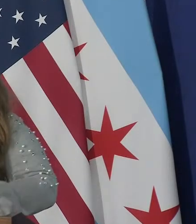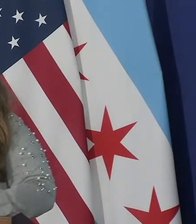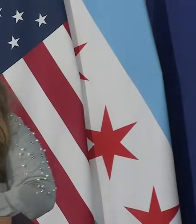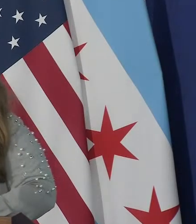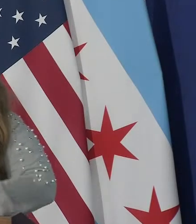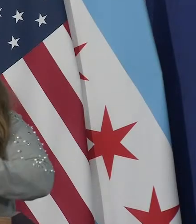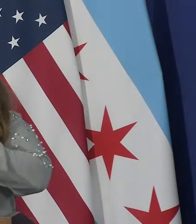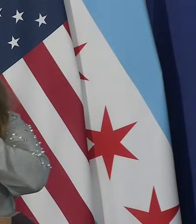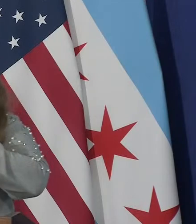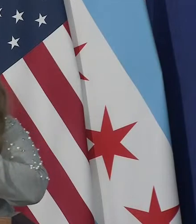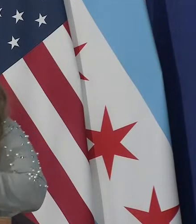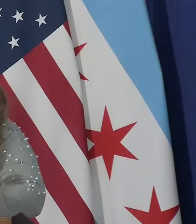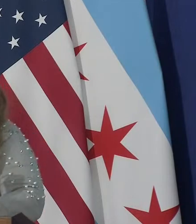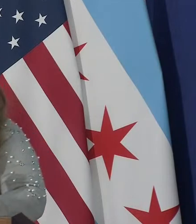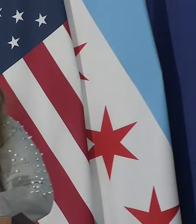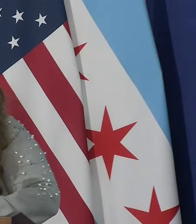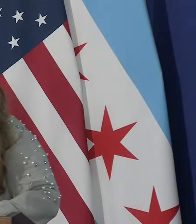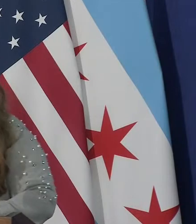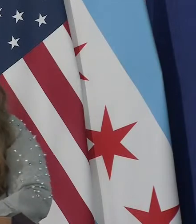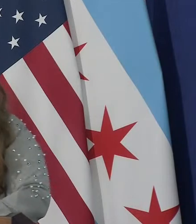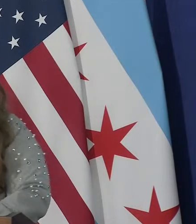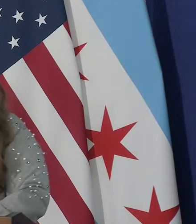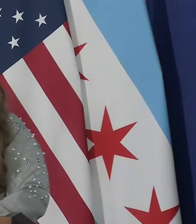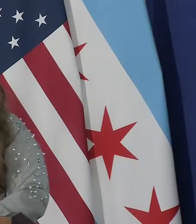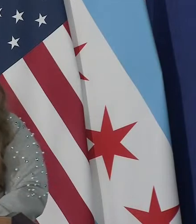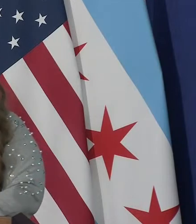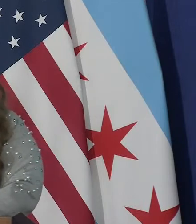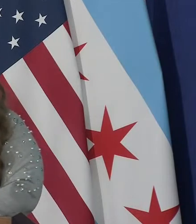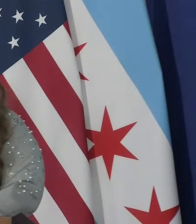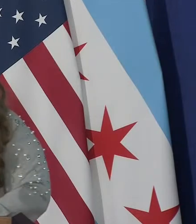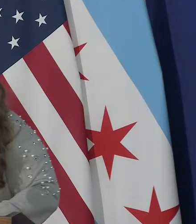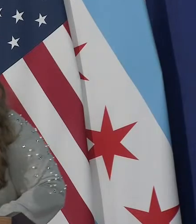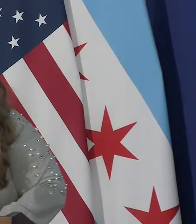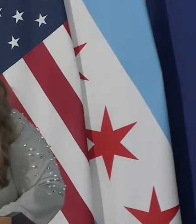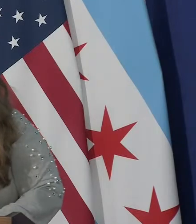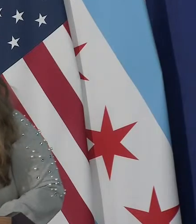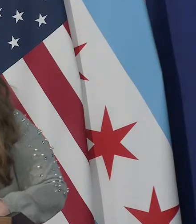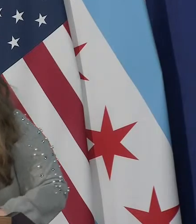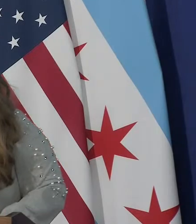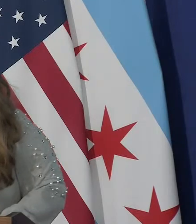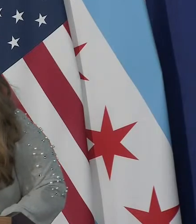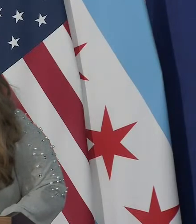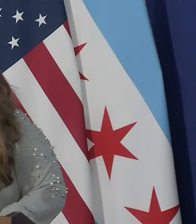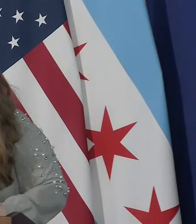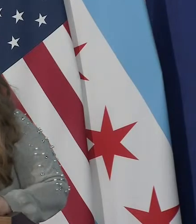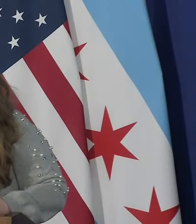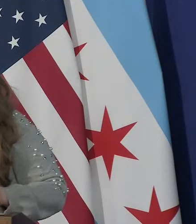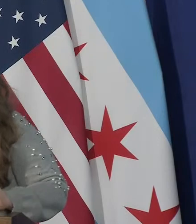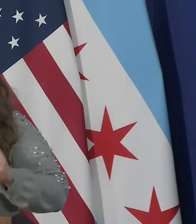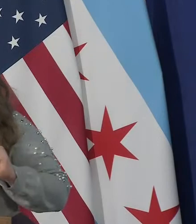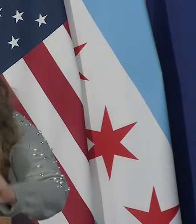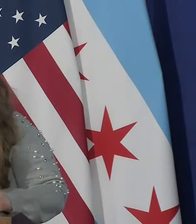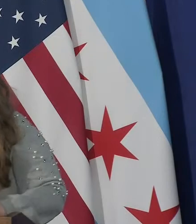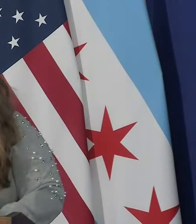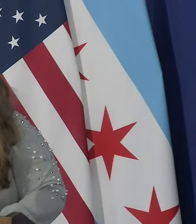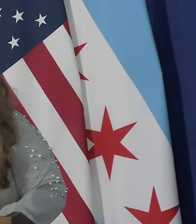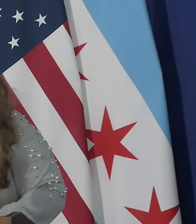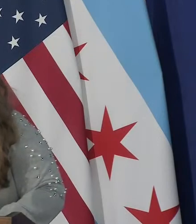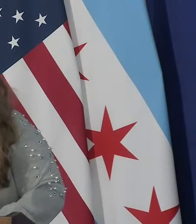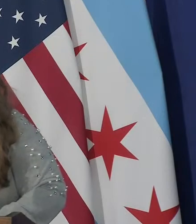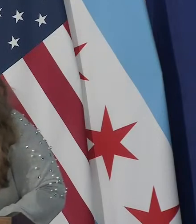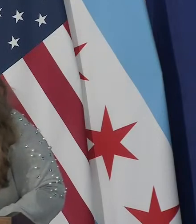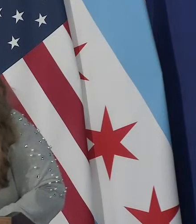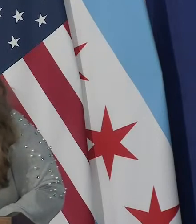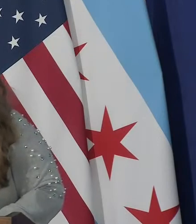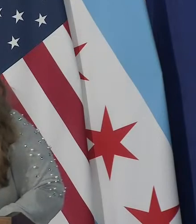específicos de empleados de primera línea esenciales de mayor riesgo son elegibles para